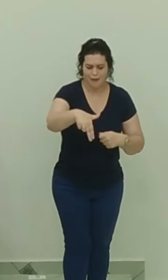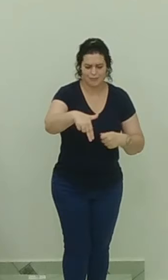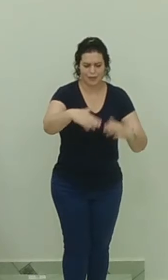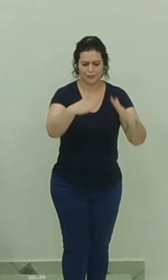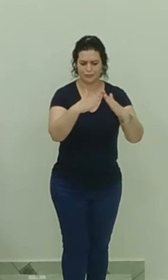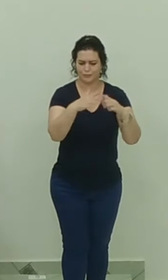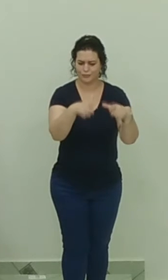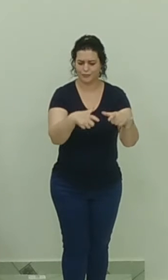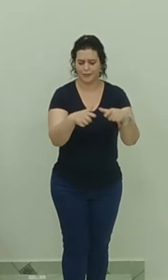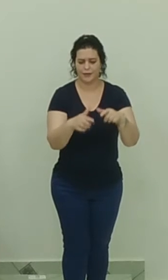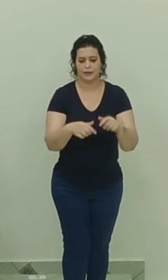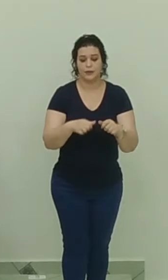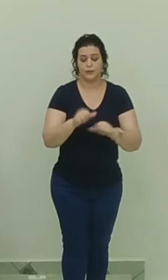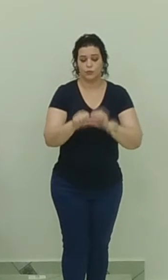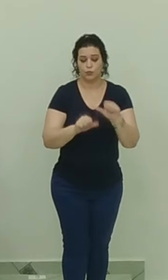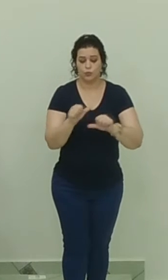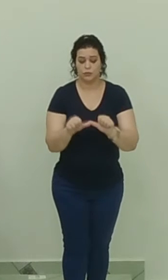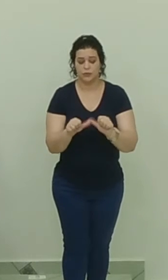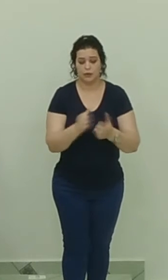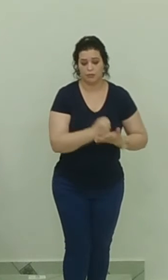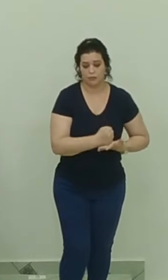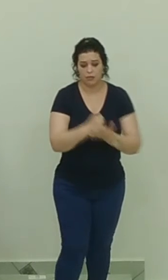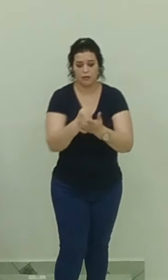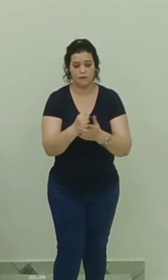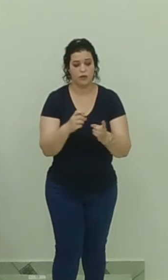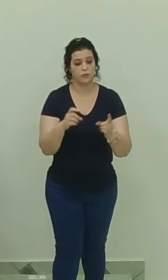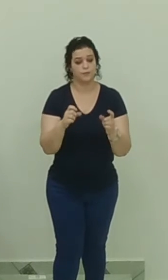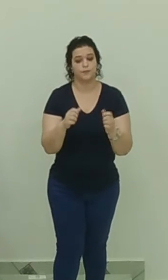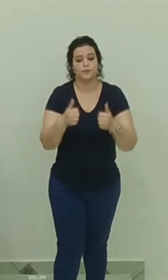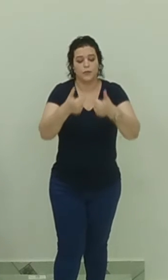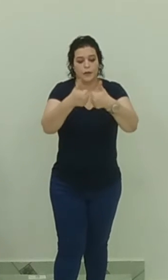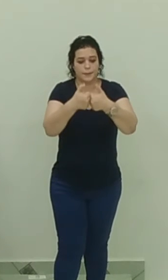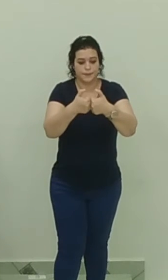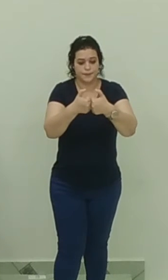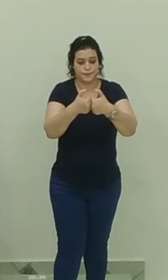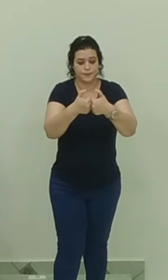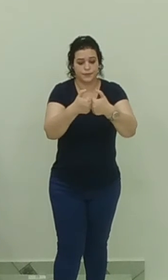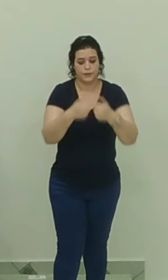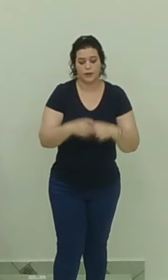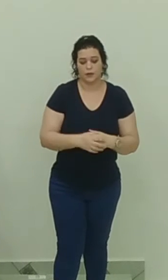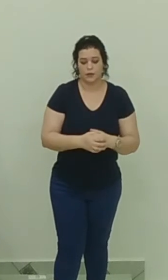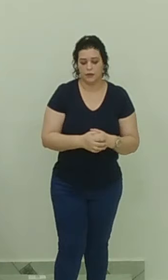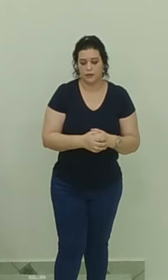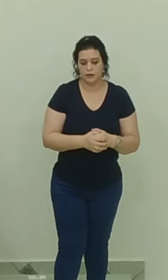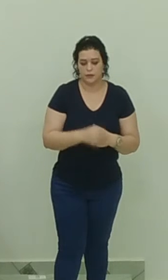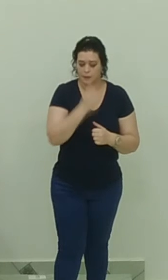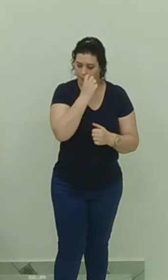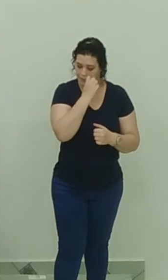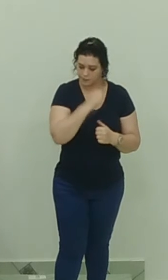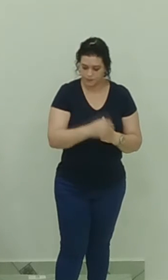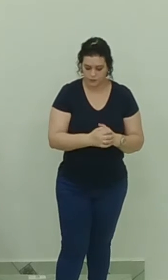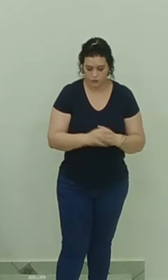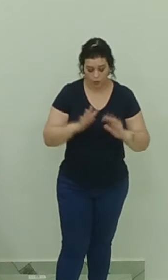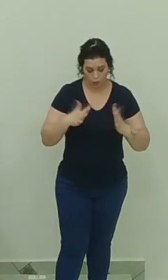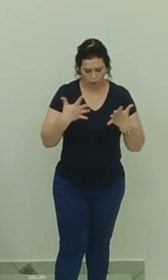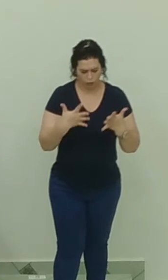a arca da aliança diante do povo, e quando os que levavam a arca chegaram até